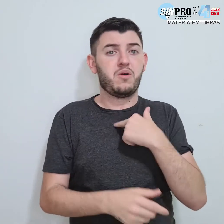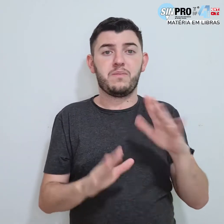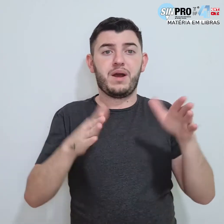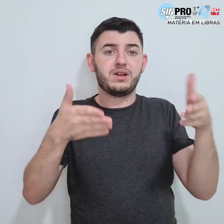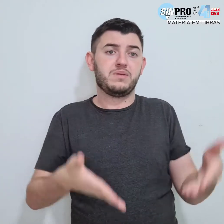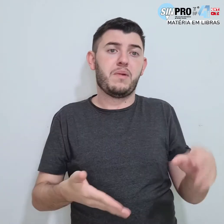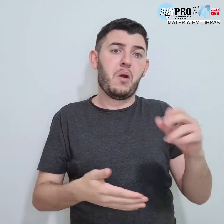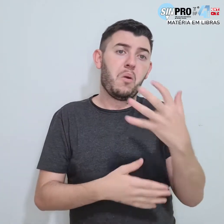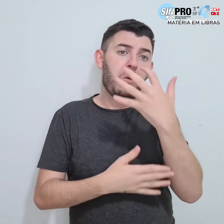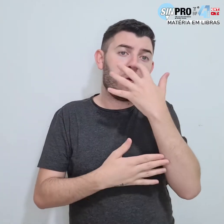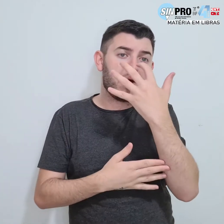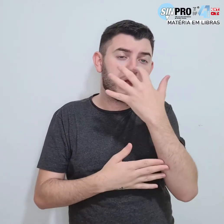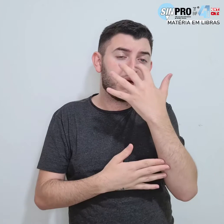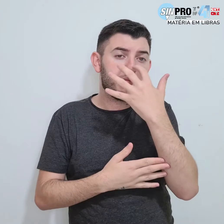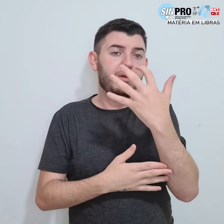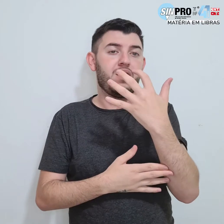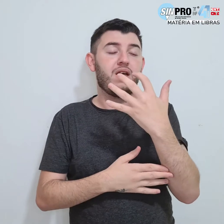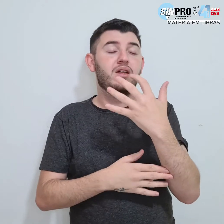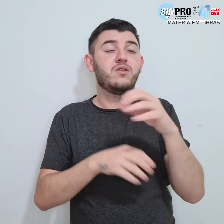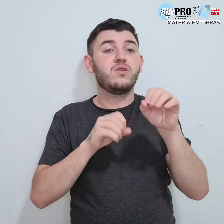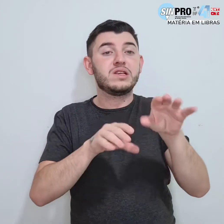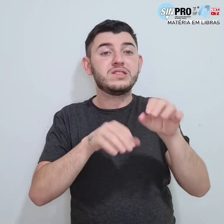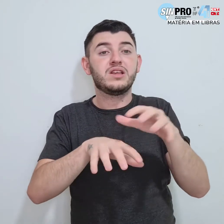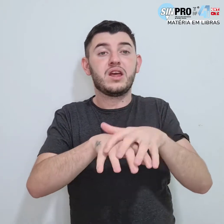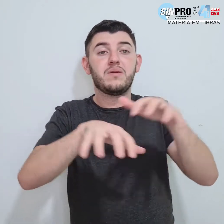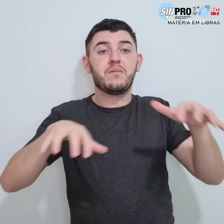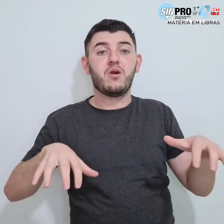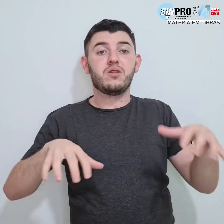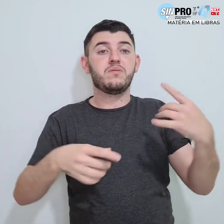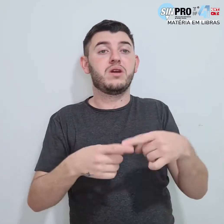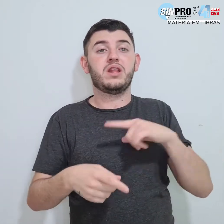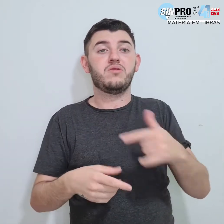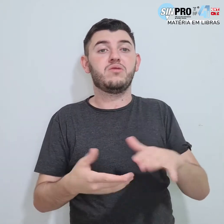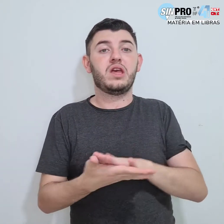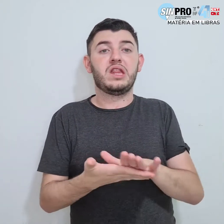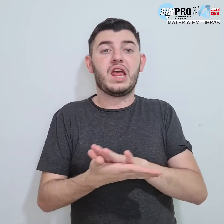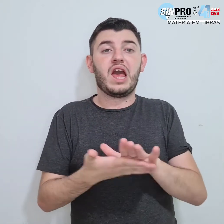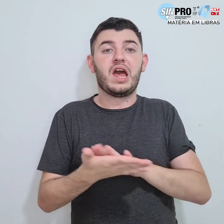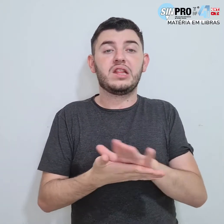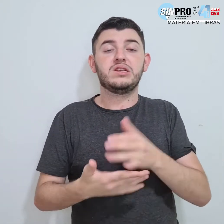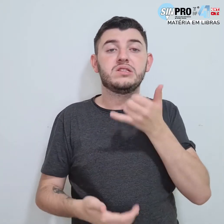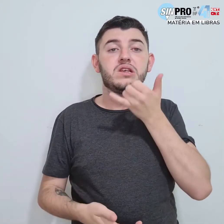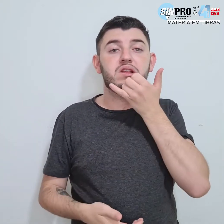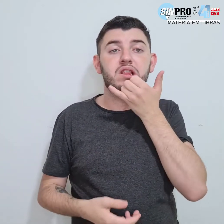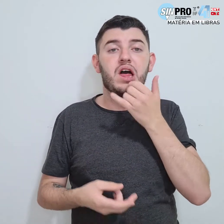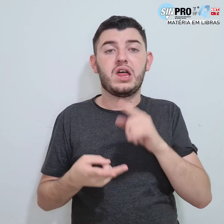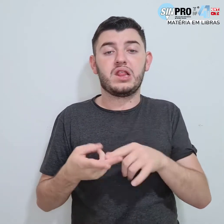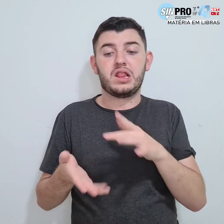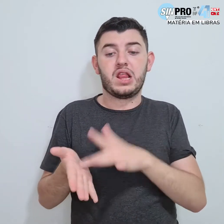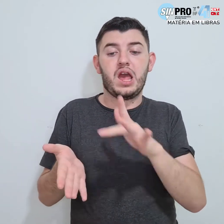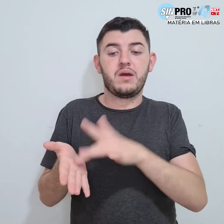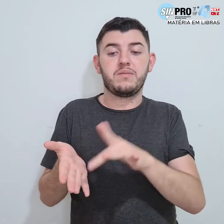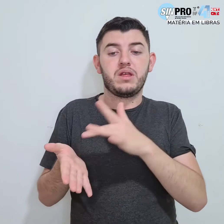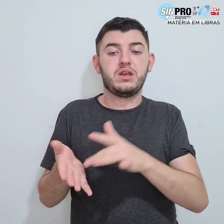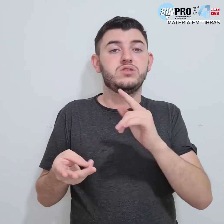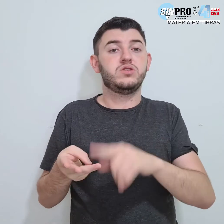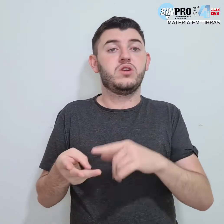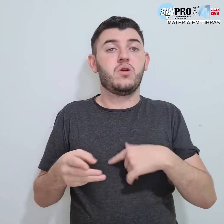ensino remoto por não terem celular, tablet, computador ou notebook. O estudo ainda